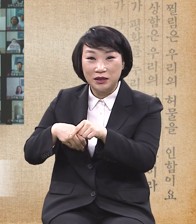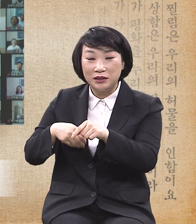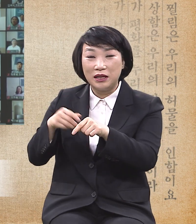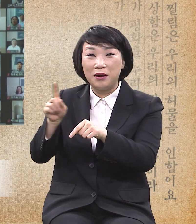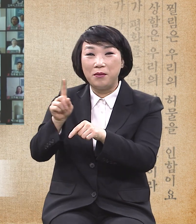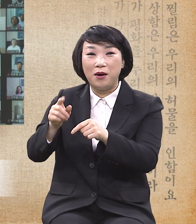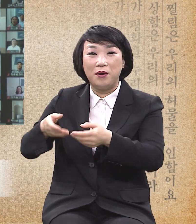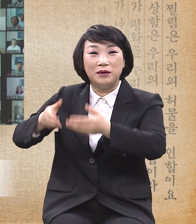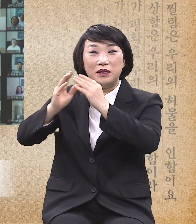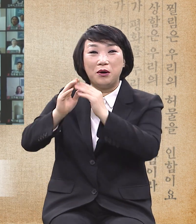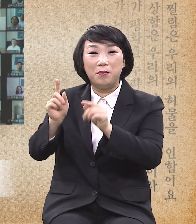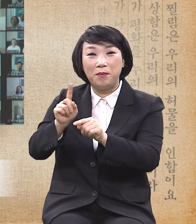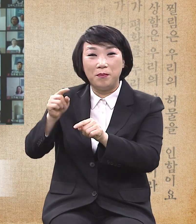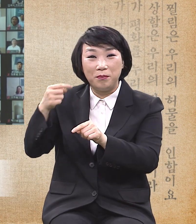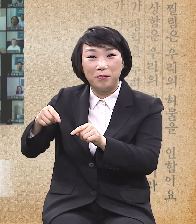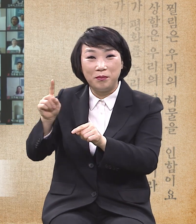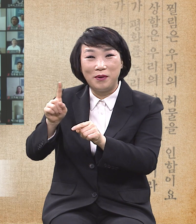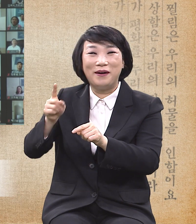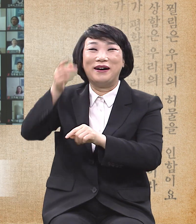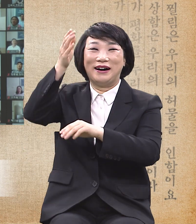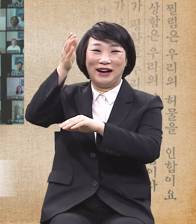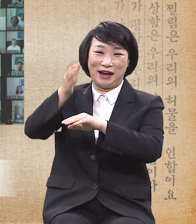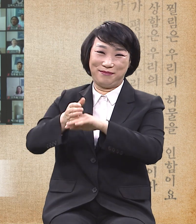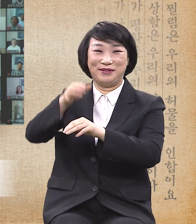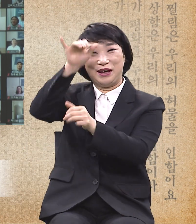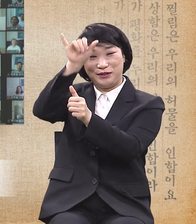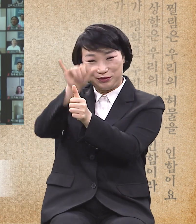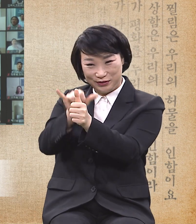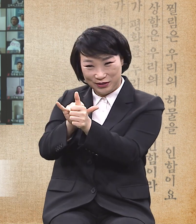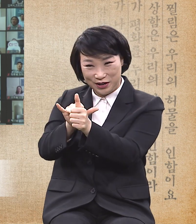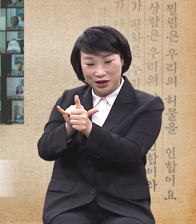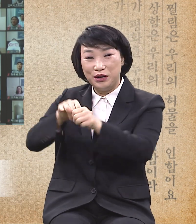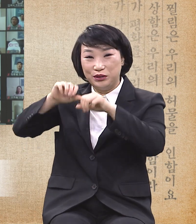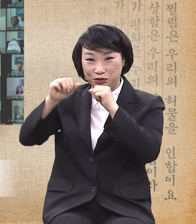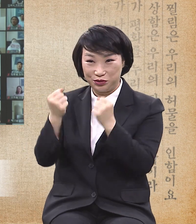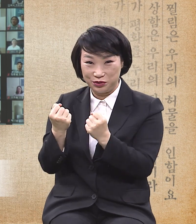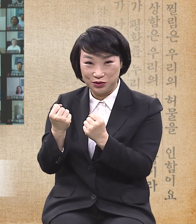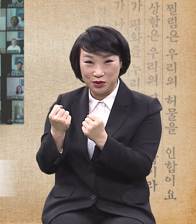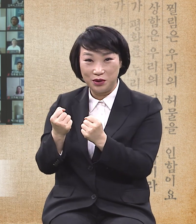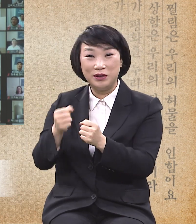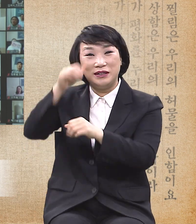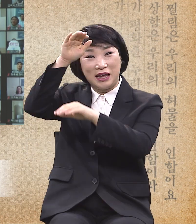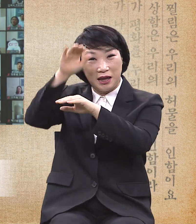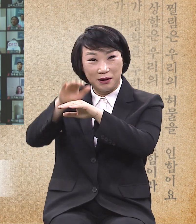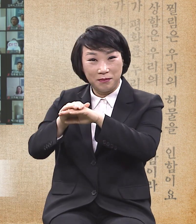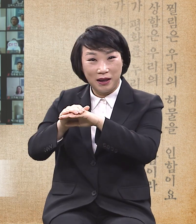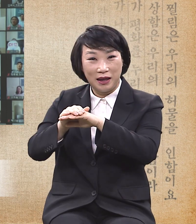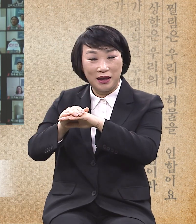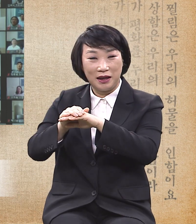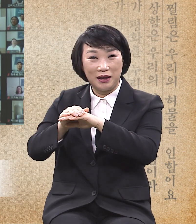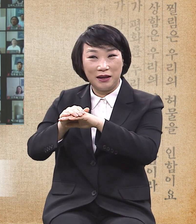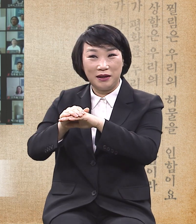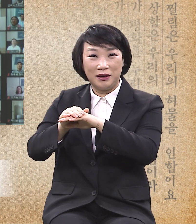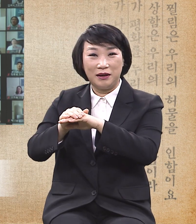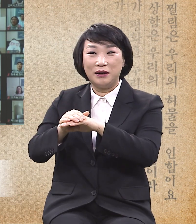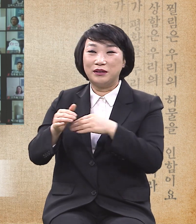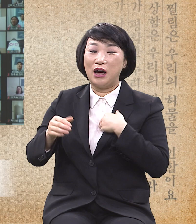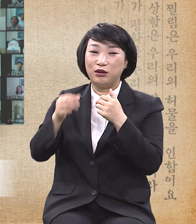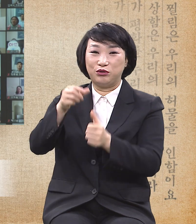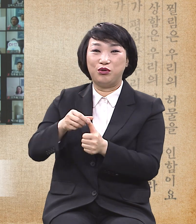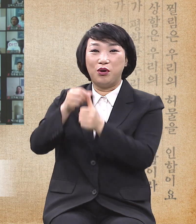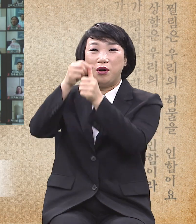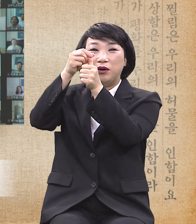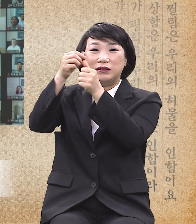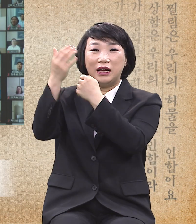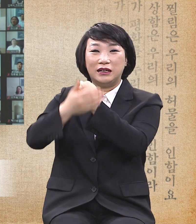작품을 내겠대요? 감사, 충성, 순종, 예배, 구원의 은혜가